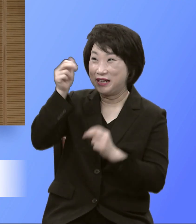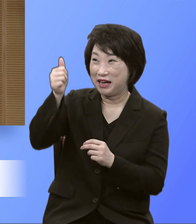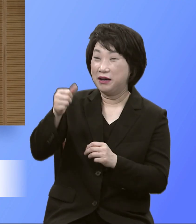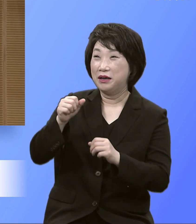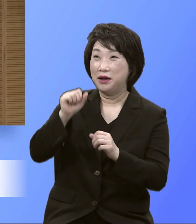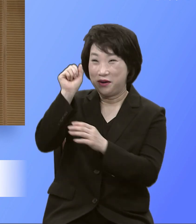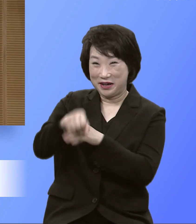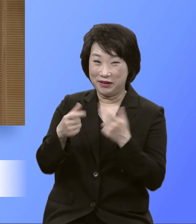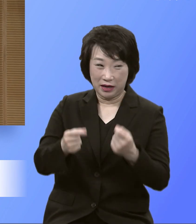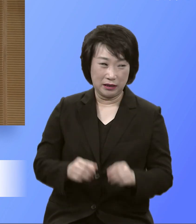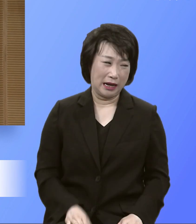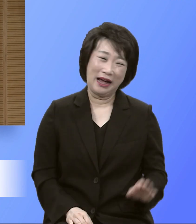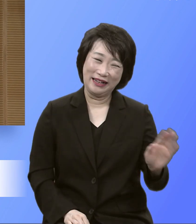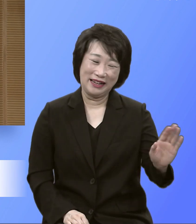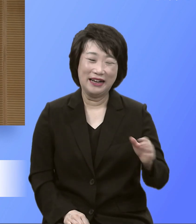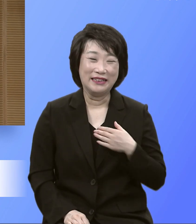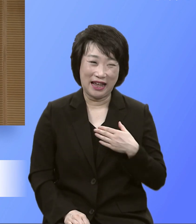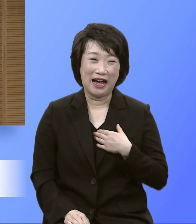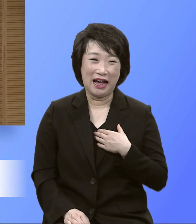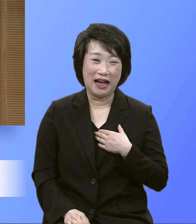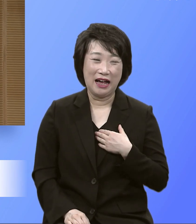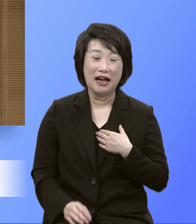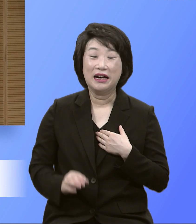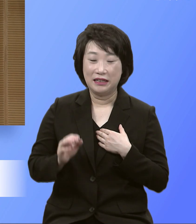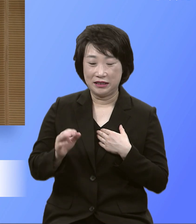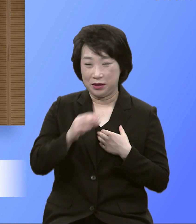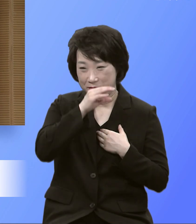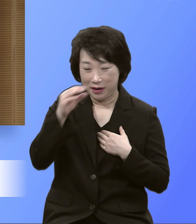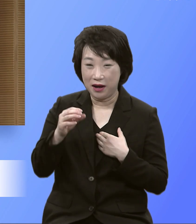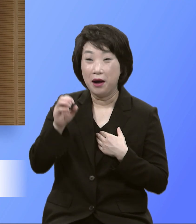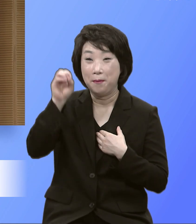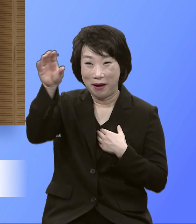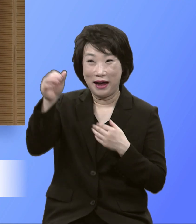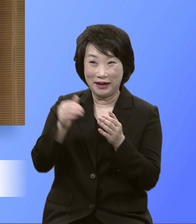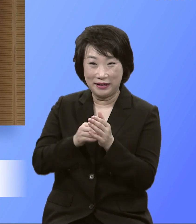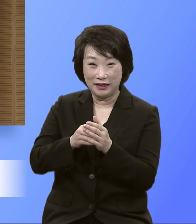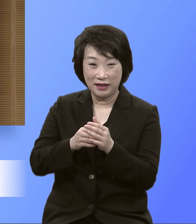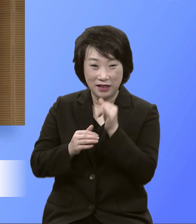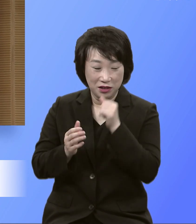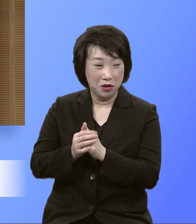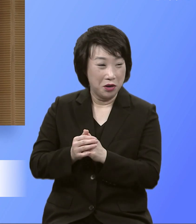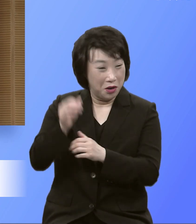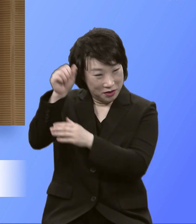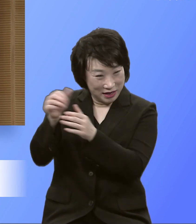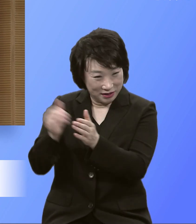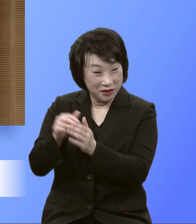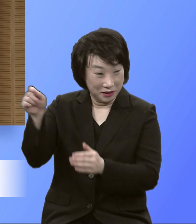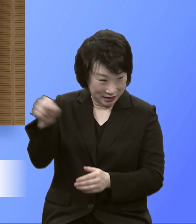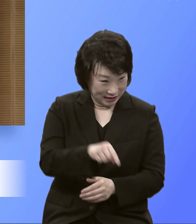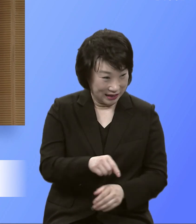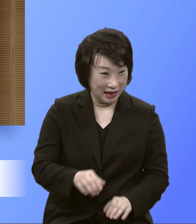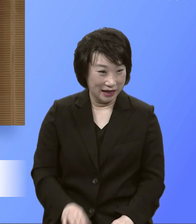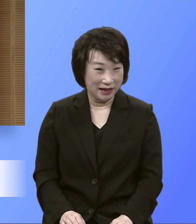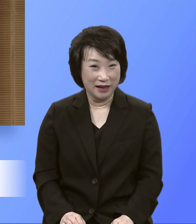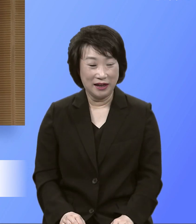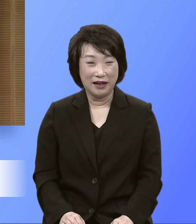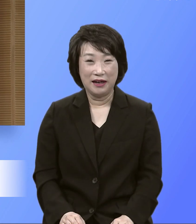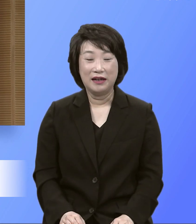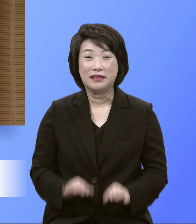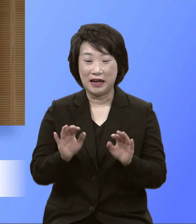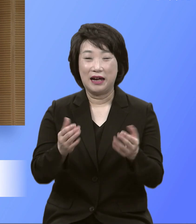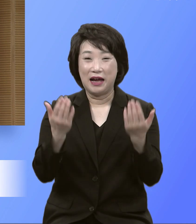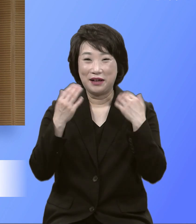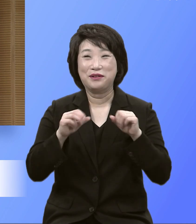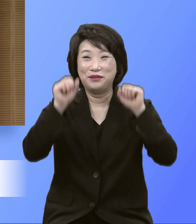내가 얘기할게. 정중하게 말씀을 드리고 그래 이제 운동장을